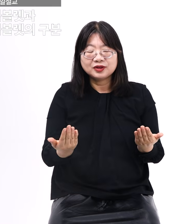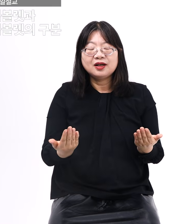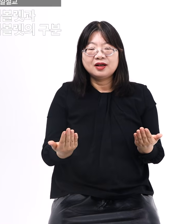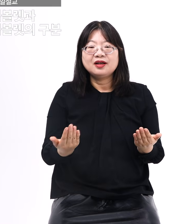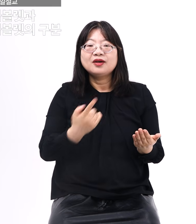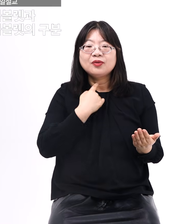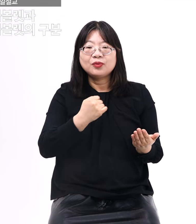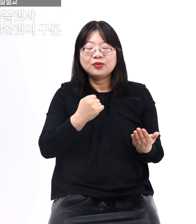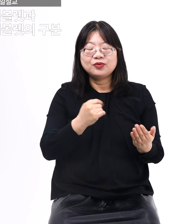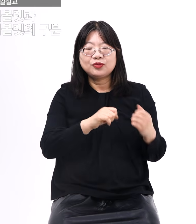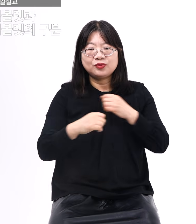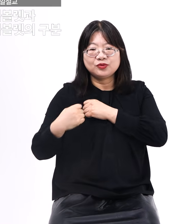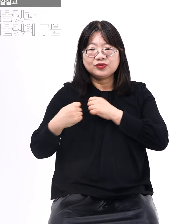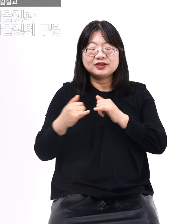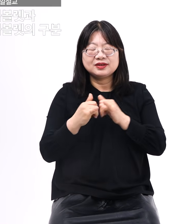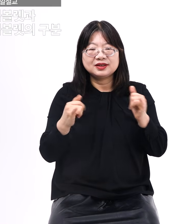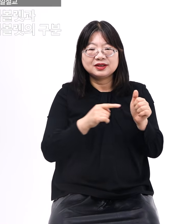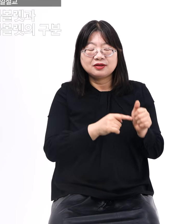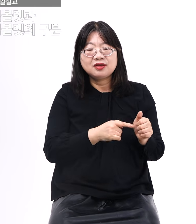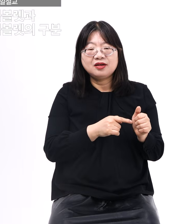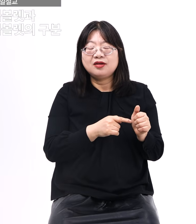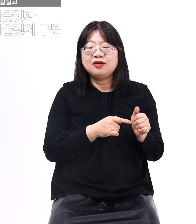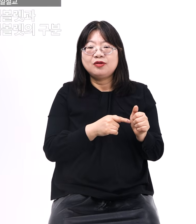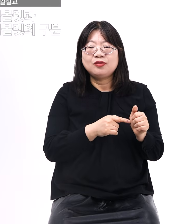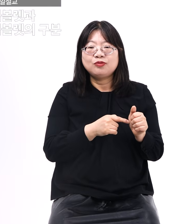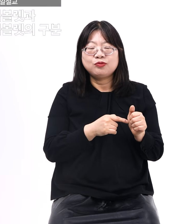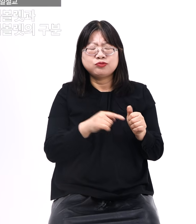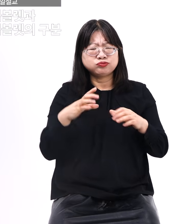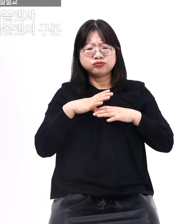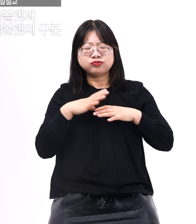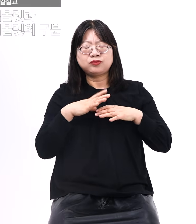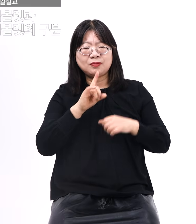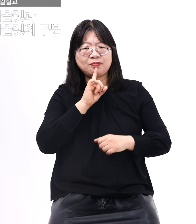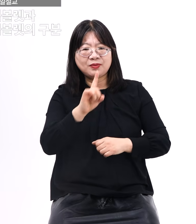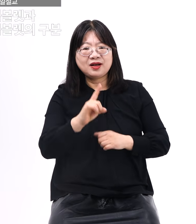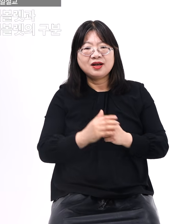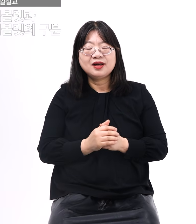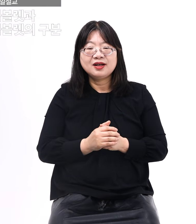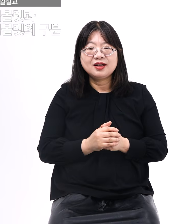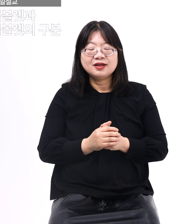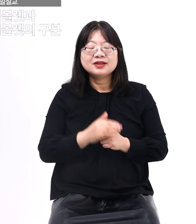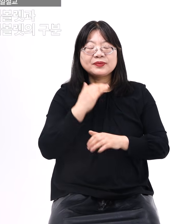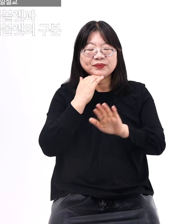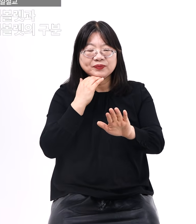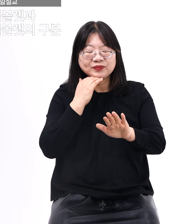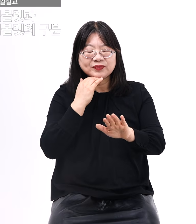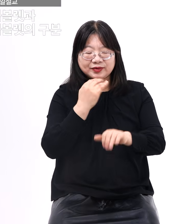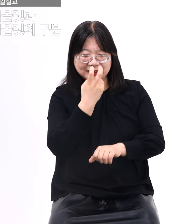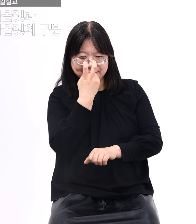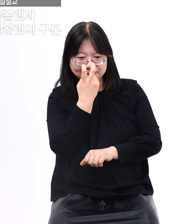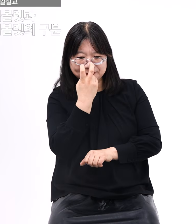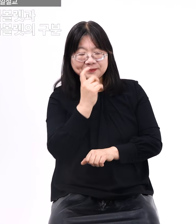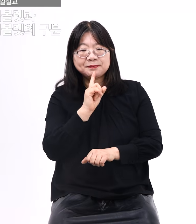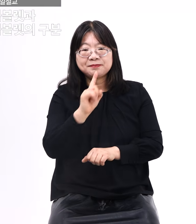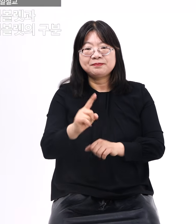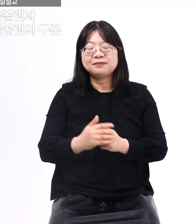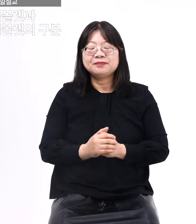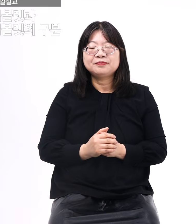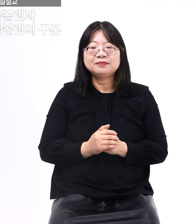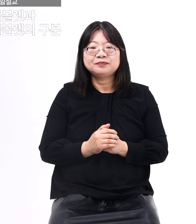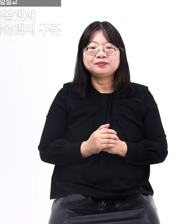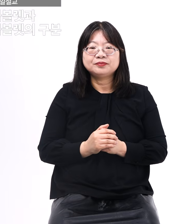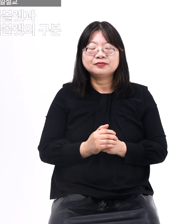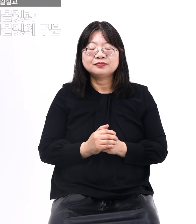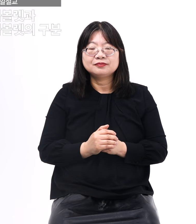군인들 굉장히 섬뜩한 표현이죠. 잠시 검문 있겠습니다. 그래서